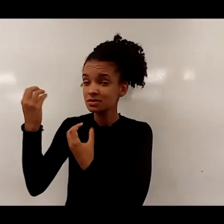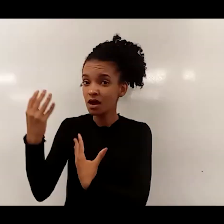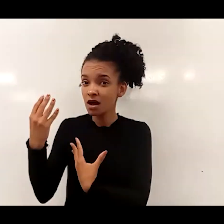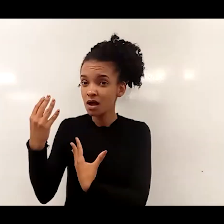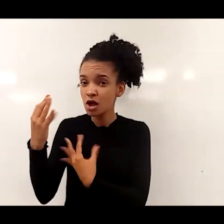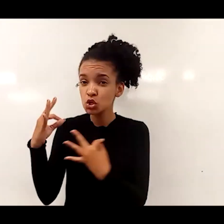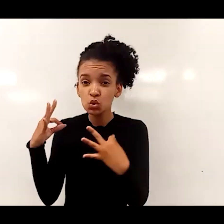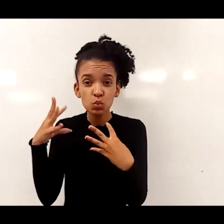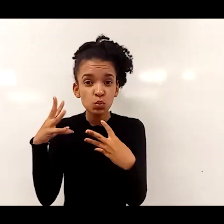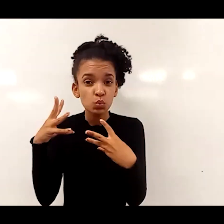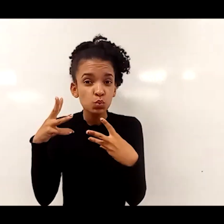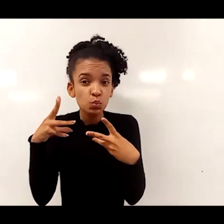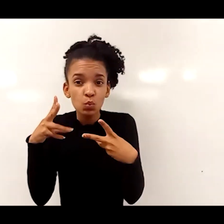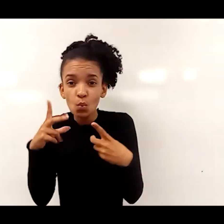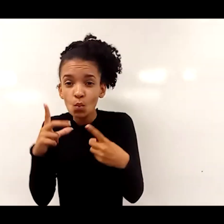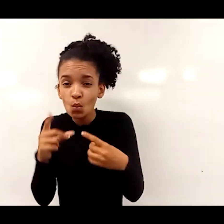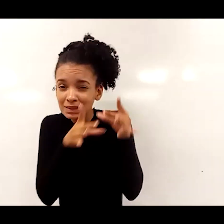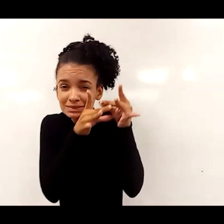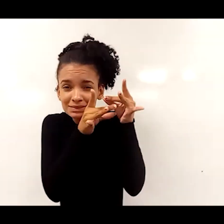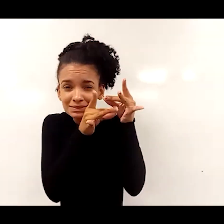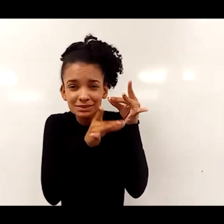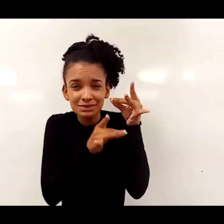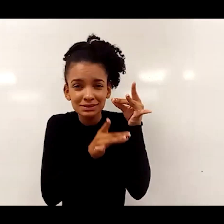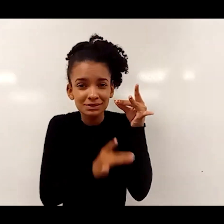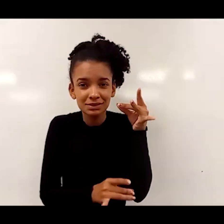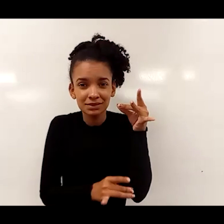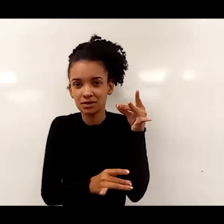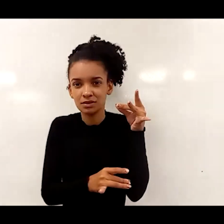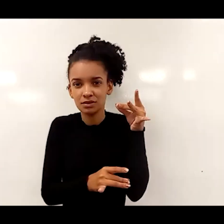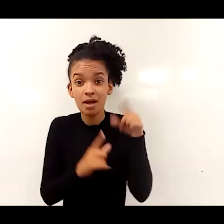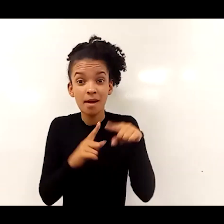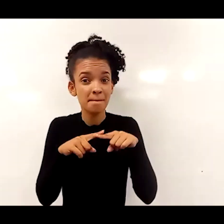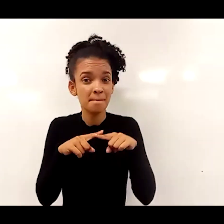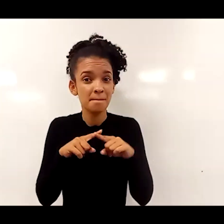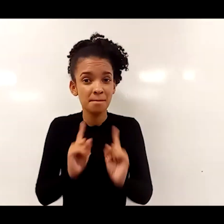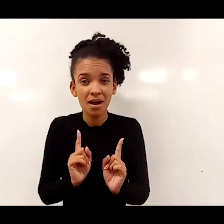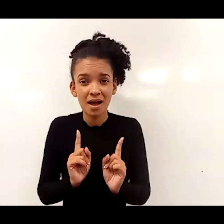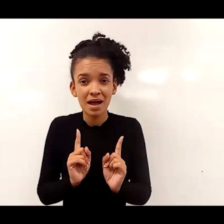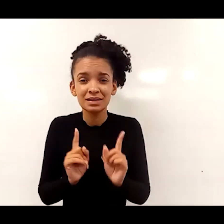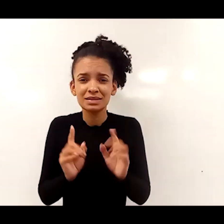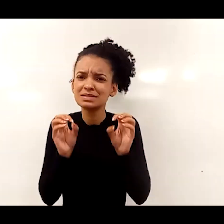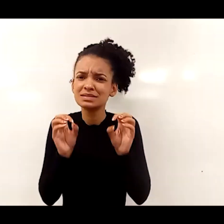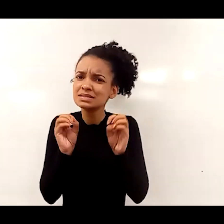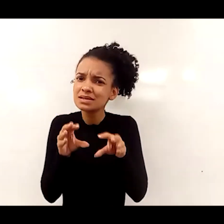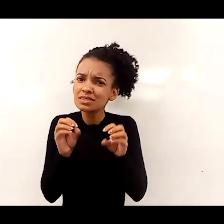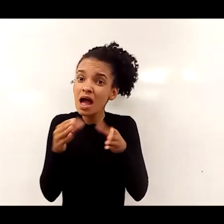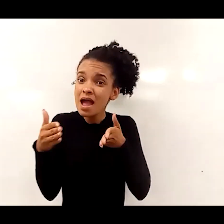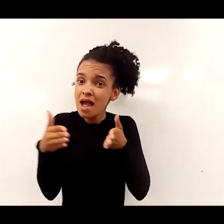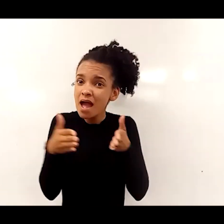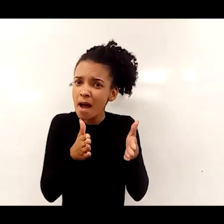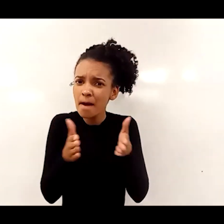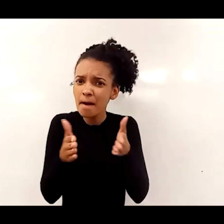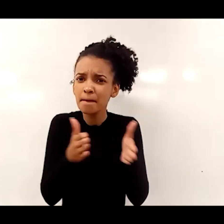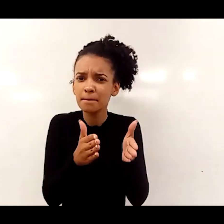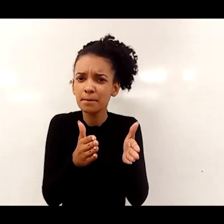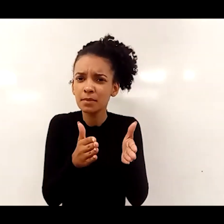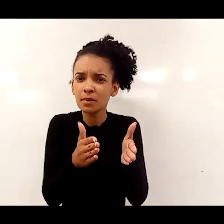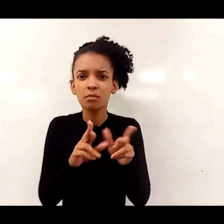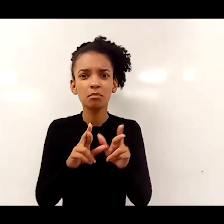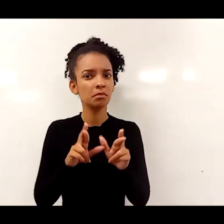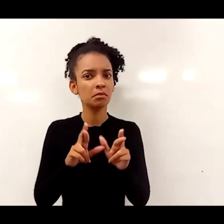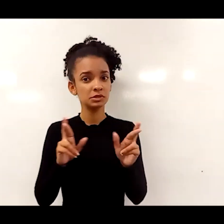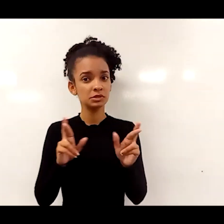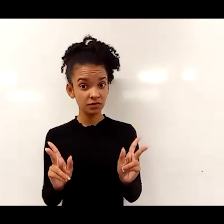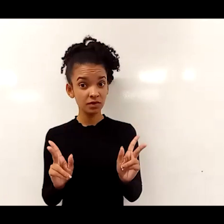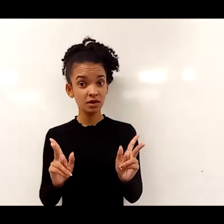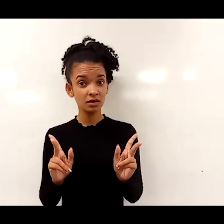bíblicas. Ensinar os decretos. Mas, irmão, ensinar o caminho desse decreto já é ensinar um hábito, uma